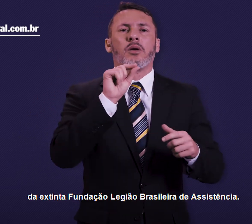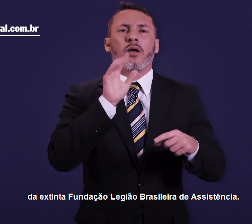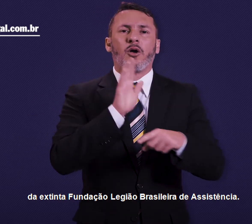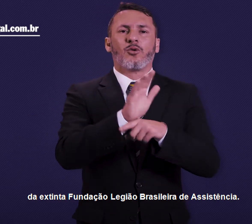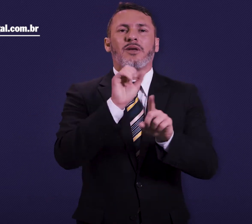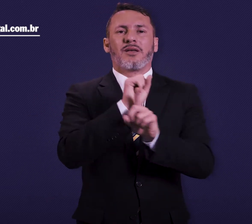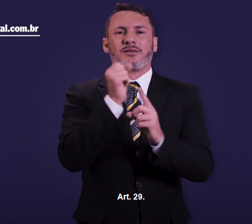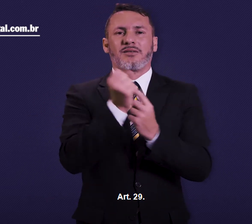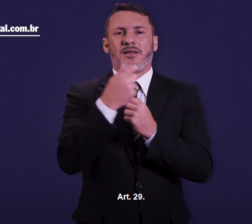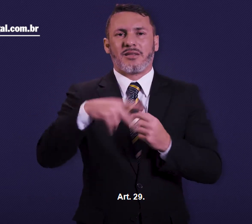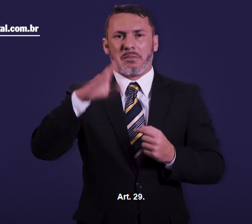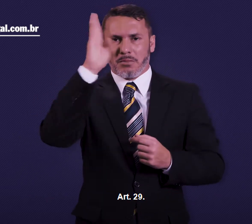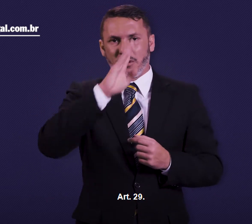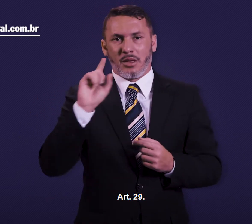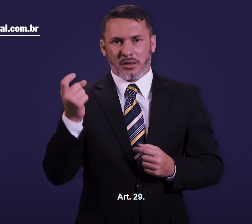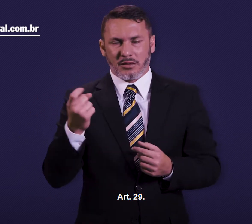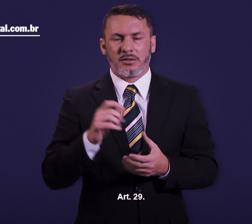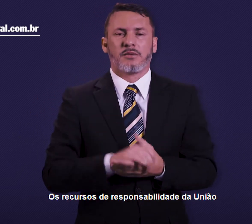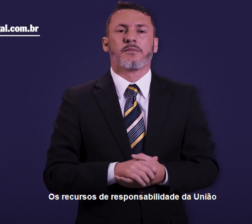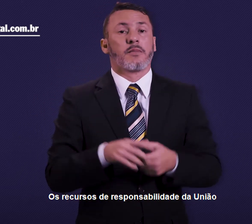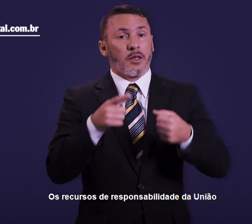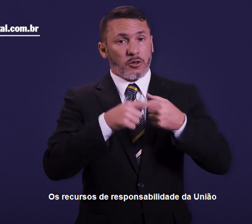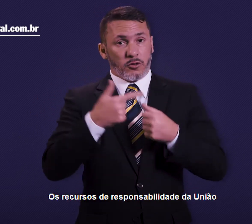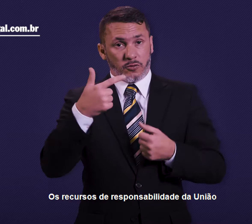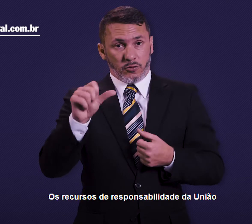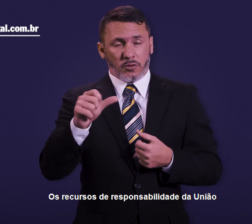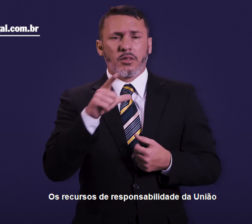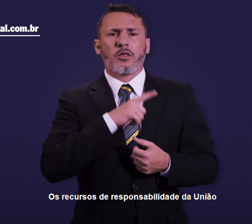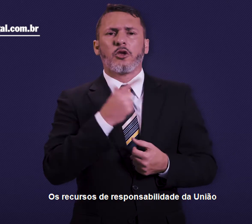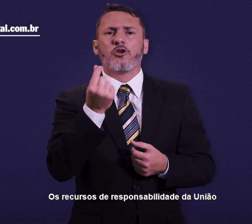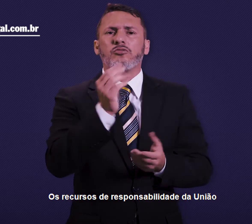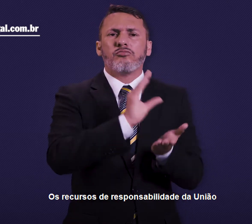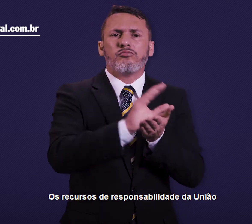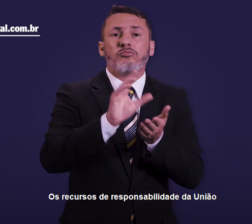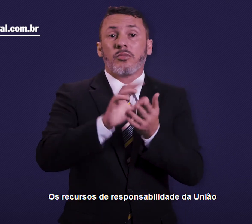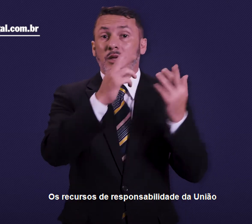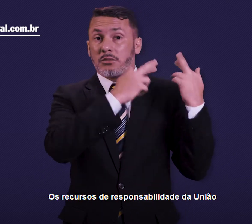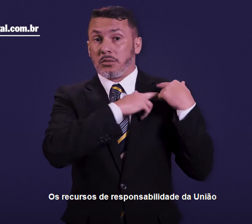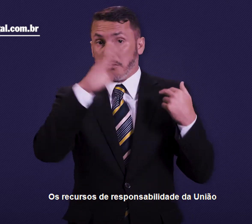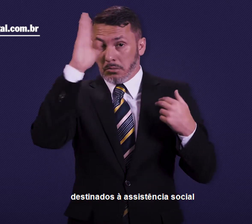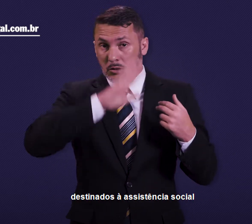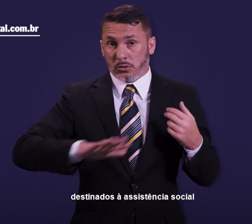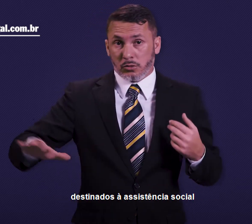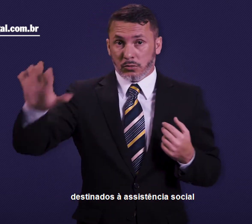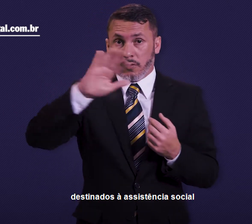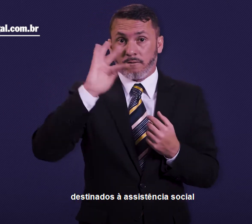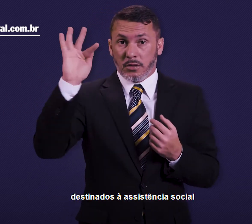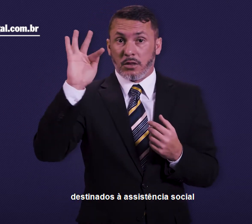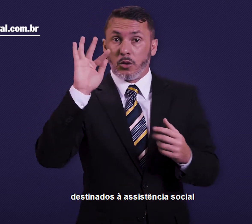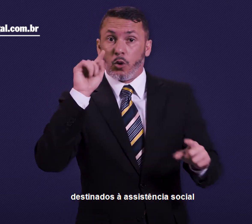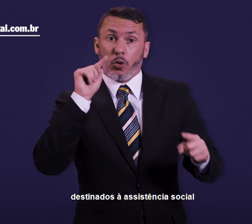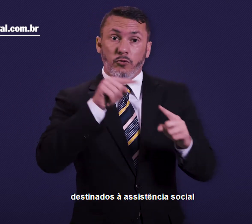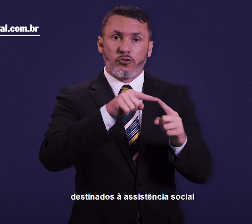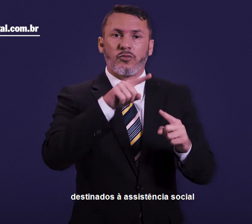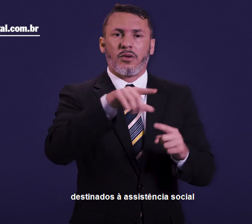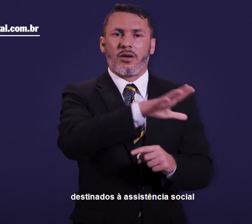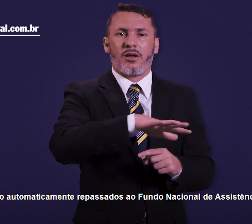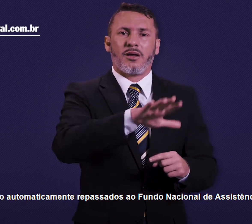Assistência. Artigo 29. Os recursos de responsabilidade da União destinados à assistência social